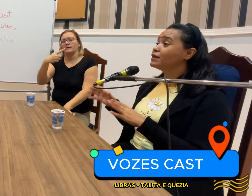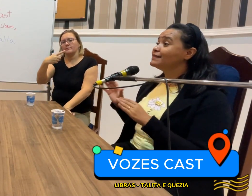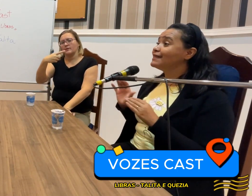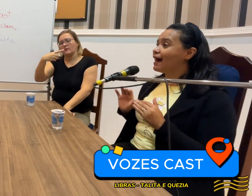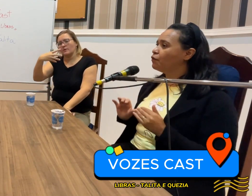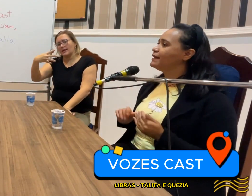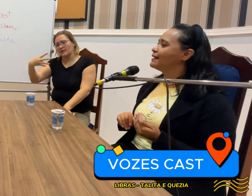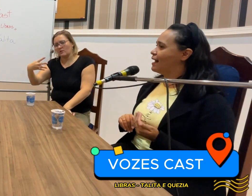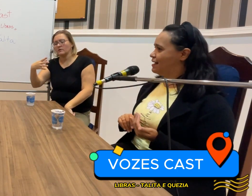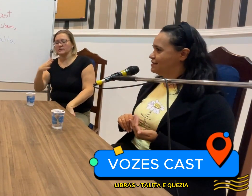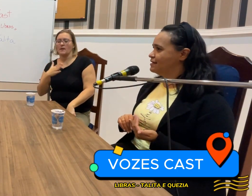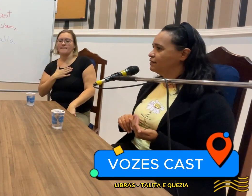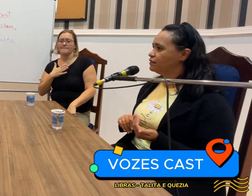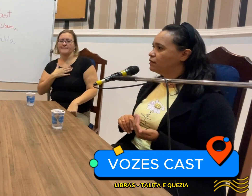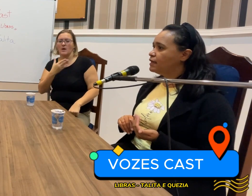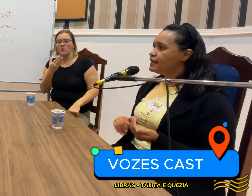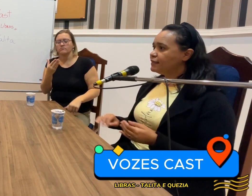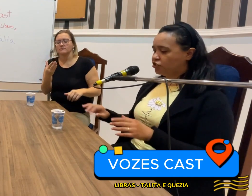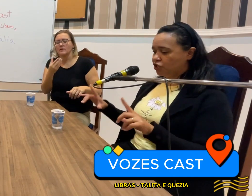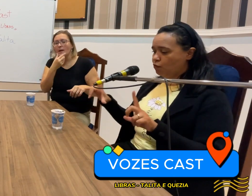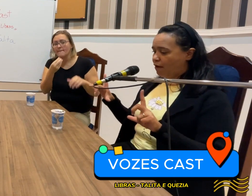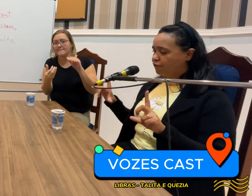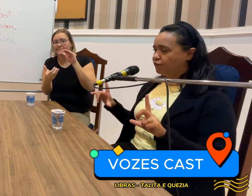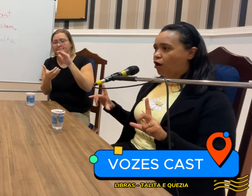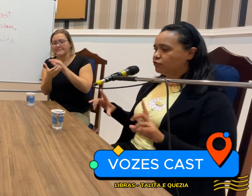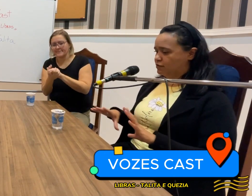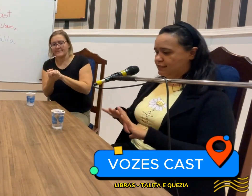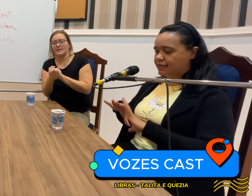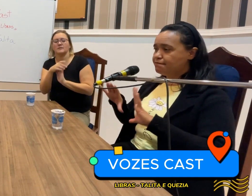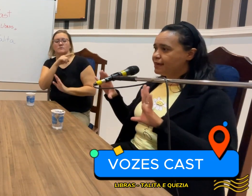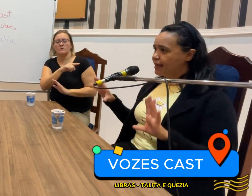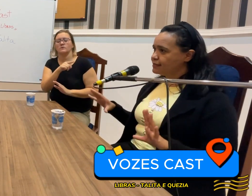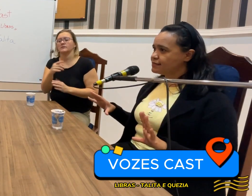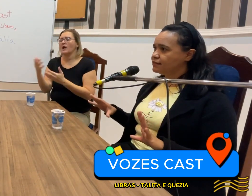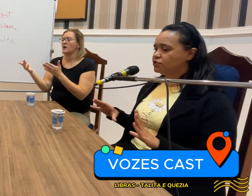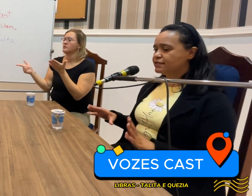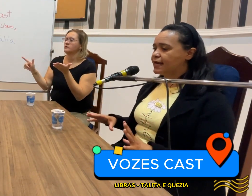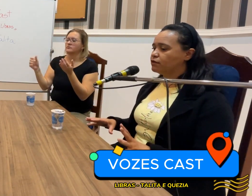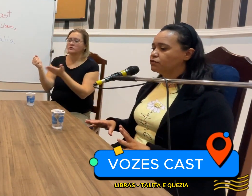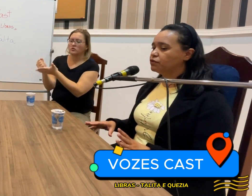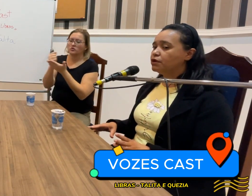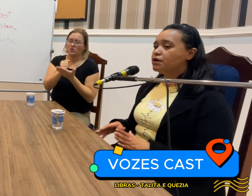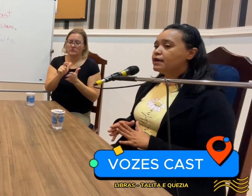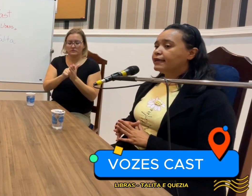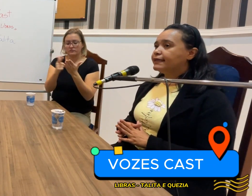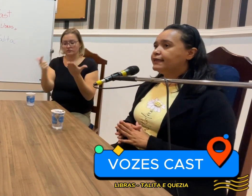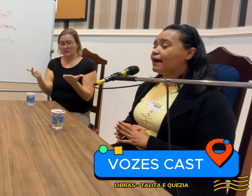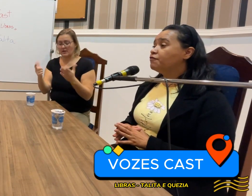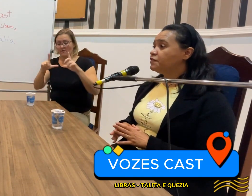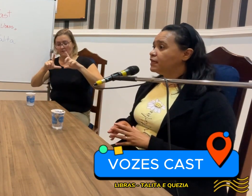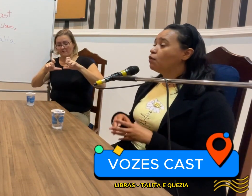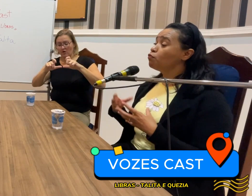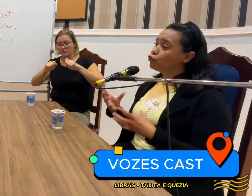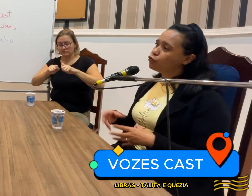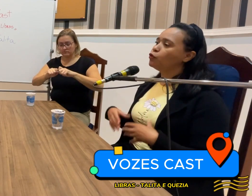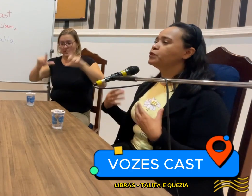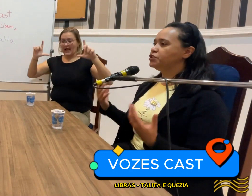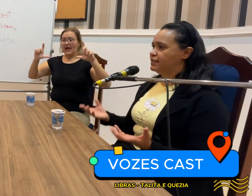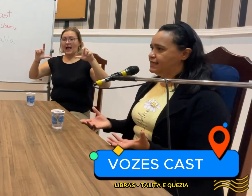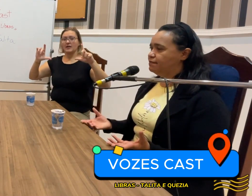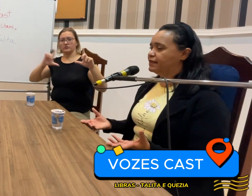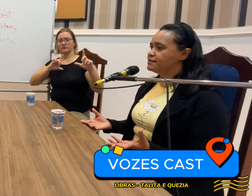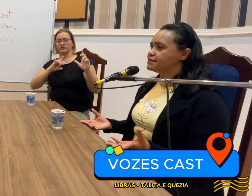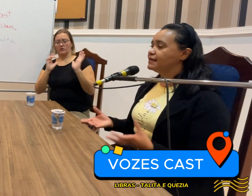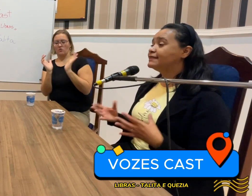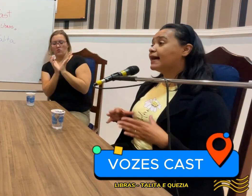um jornal em casa. Uau. E tinha uma foto assim imensa dizendo que havia um grupo